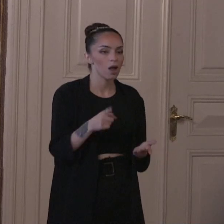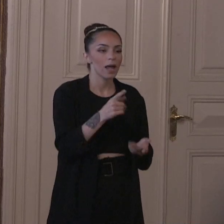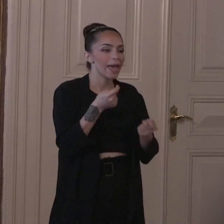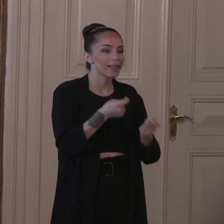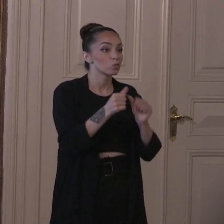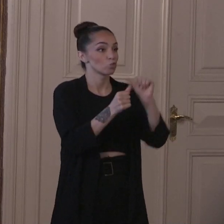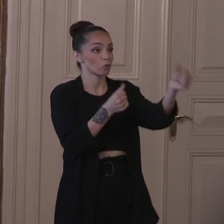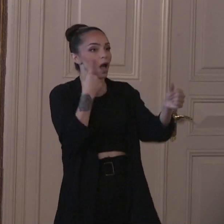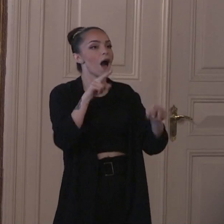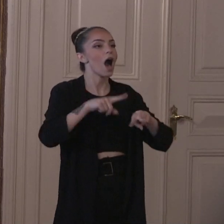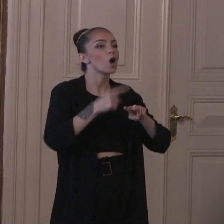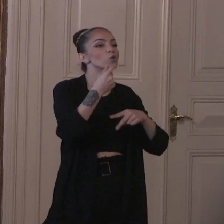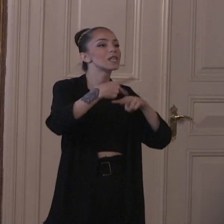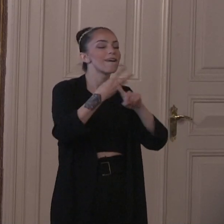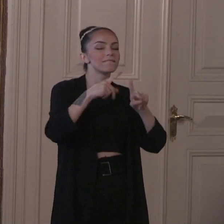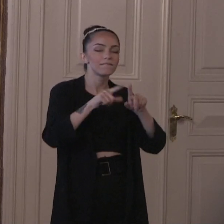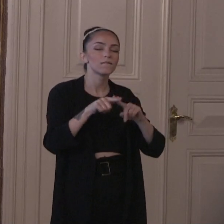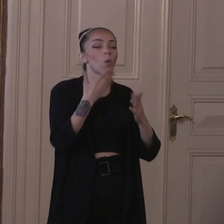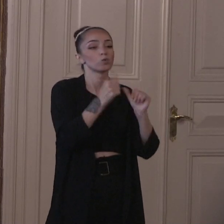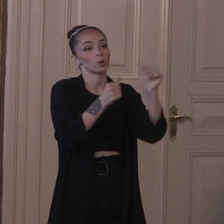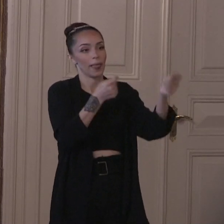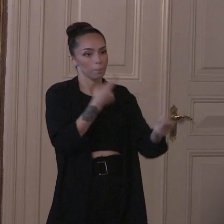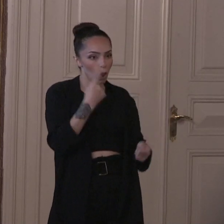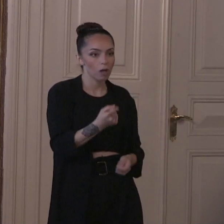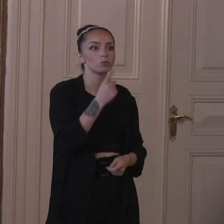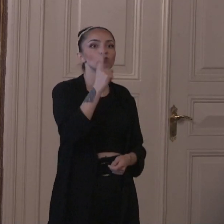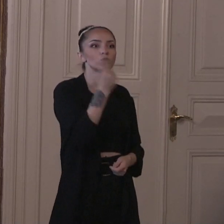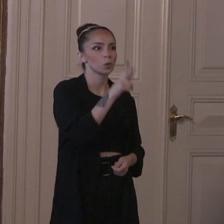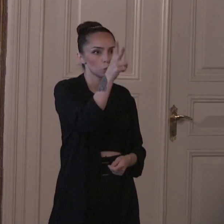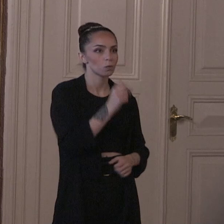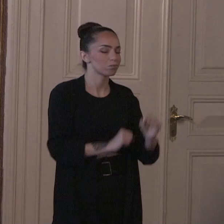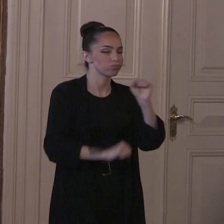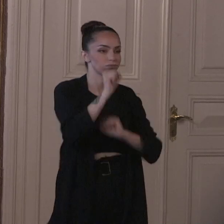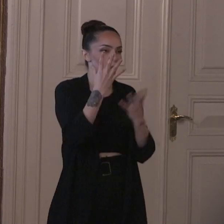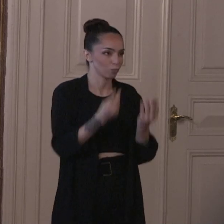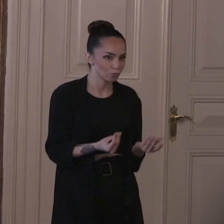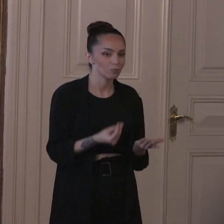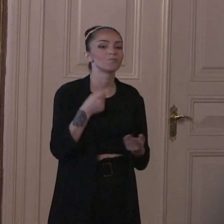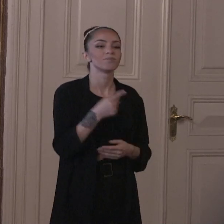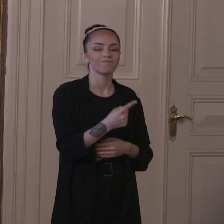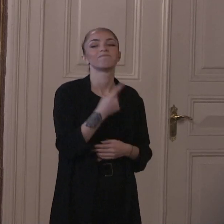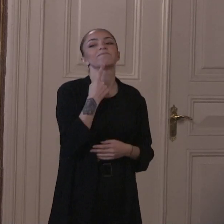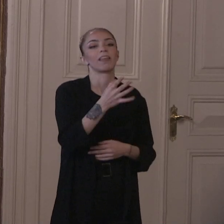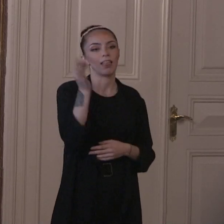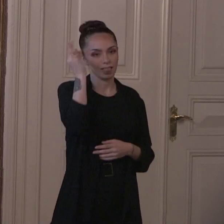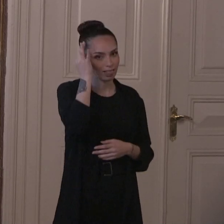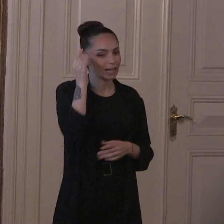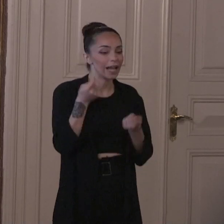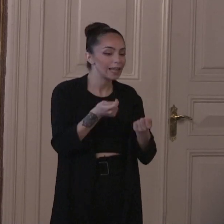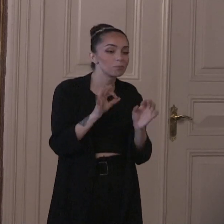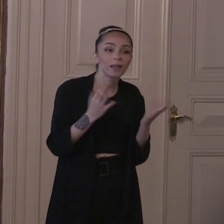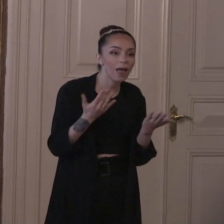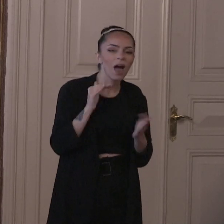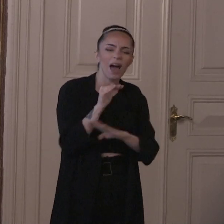engelli öğrencilerimizin sayısı %300 artmıştır. Bu da bize eğitimin gerçekten hayat boyu ve